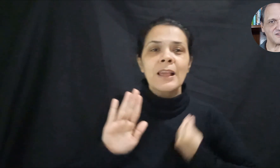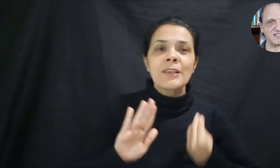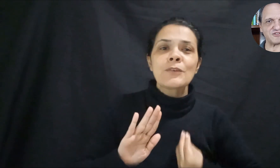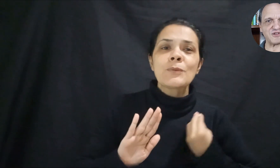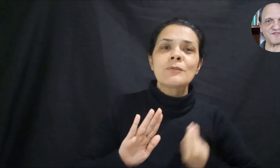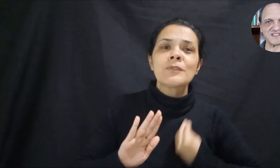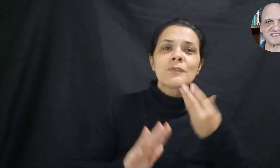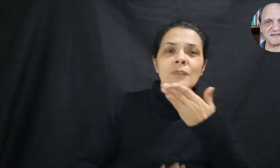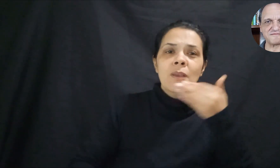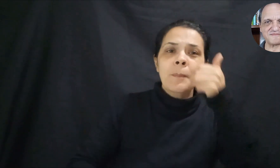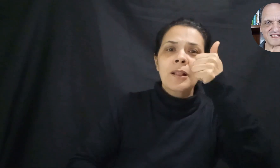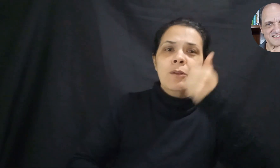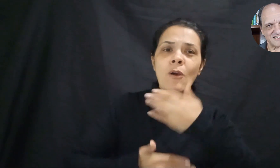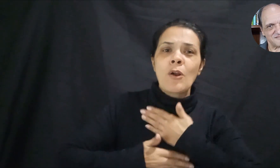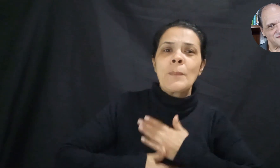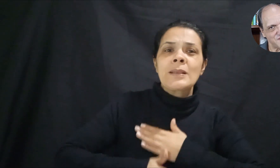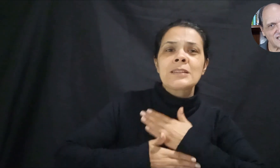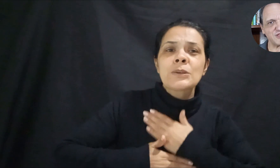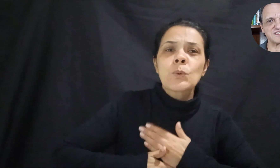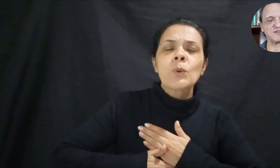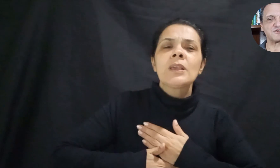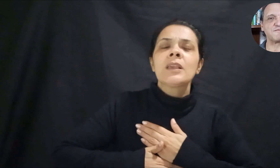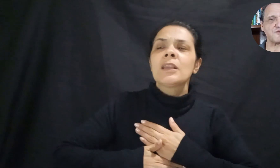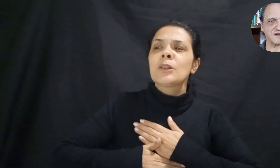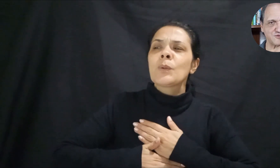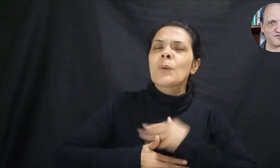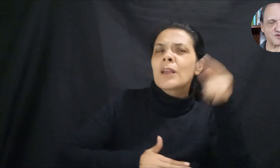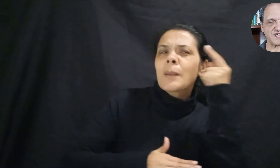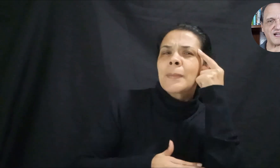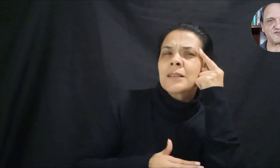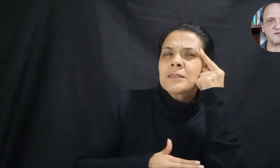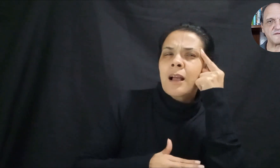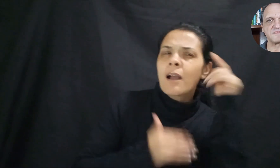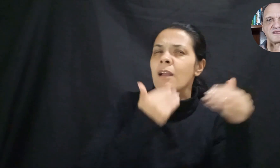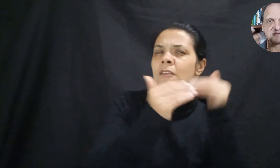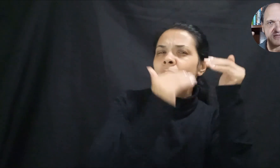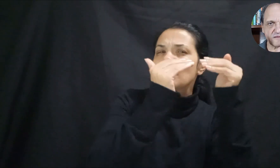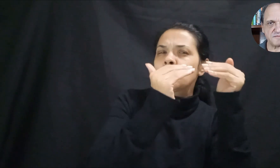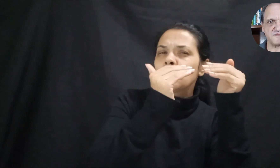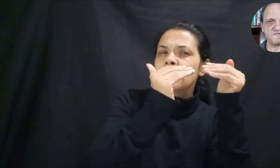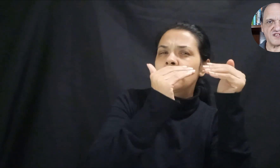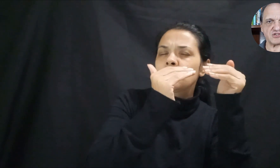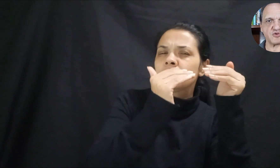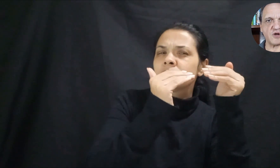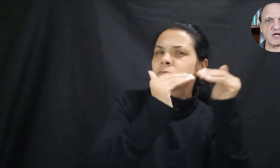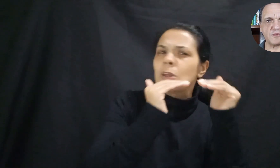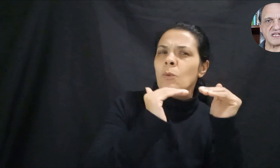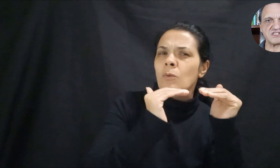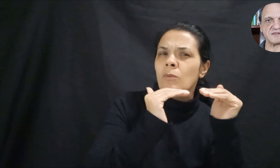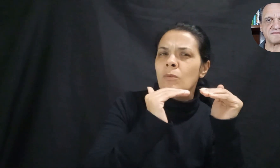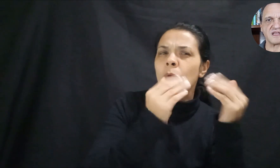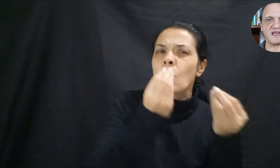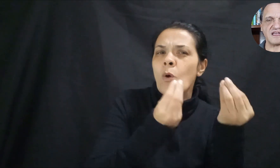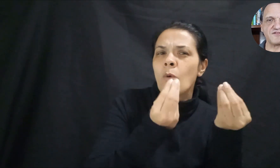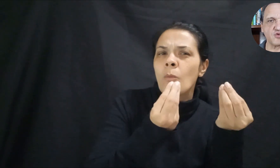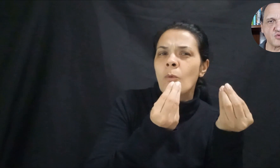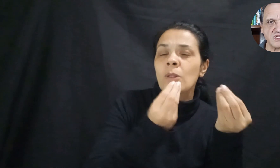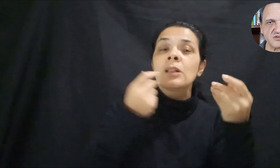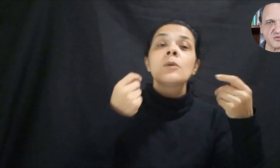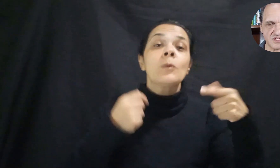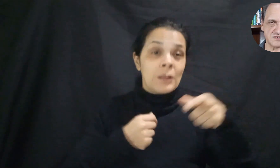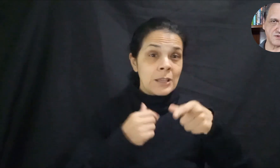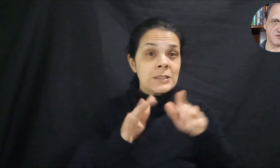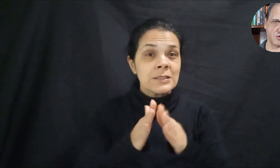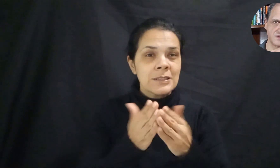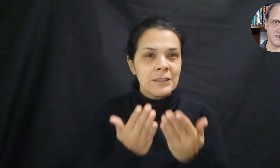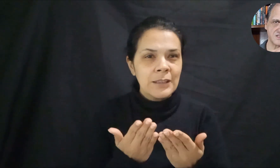o que eu tenho que fazer para ficar numa situação um pouco mais confortável e ver se eu estou realmente